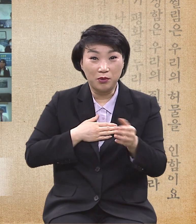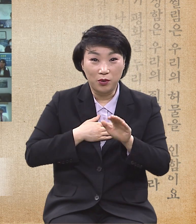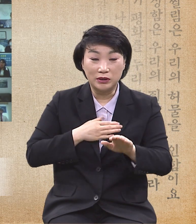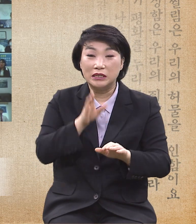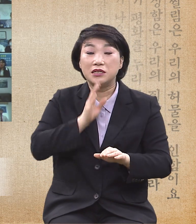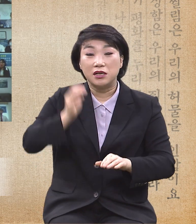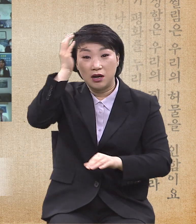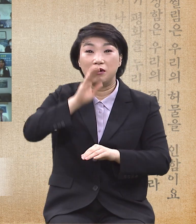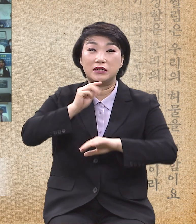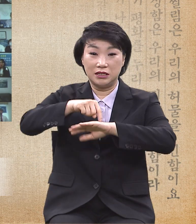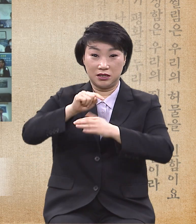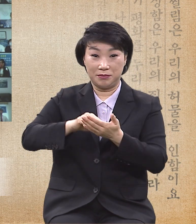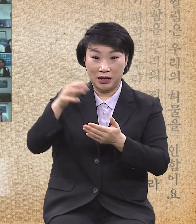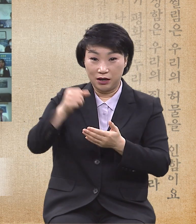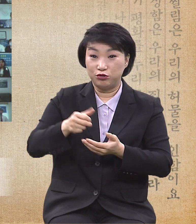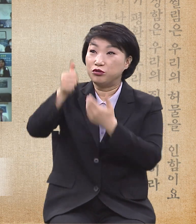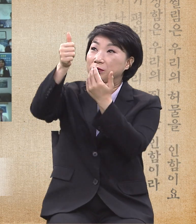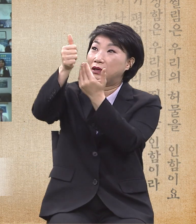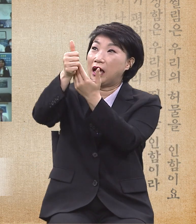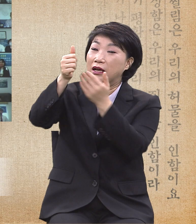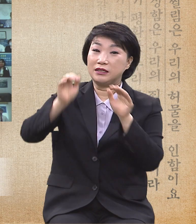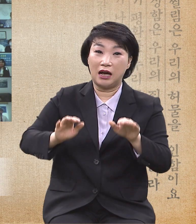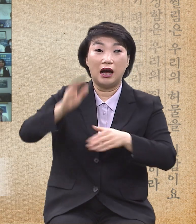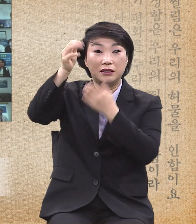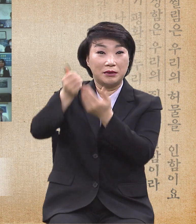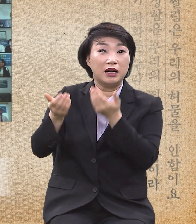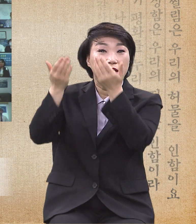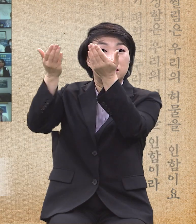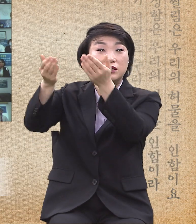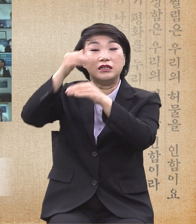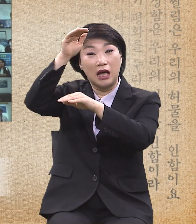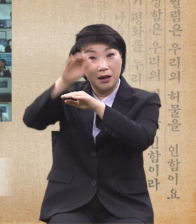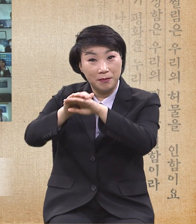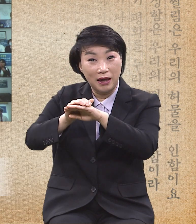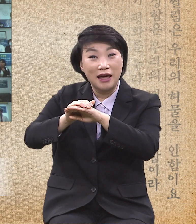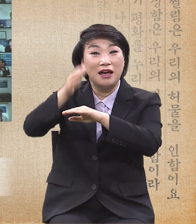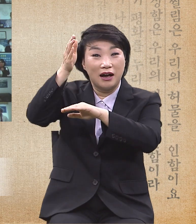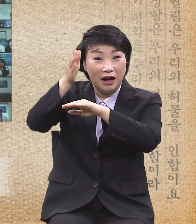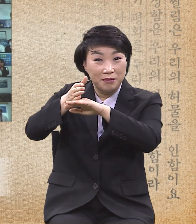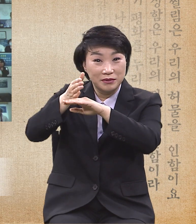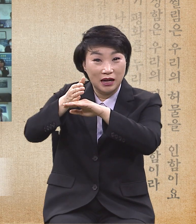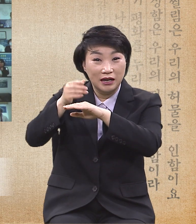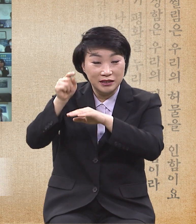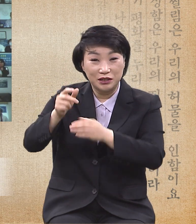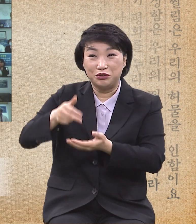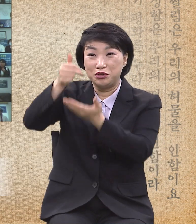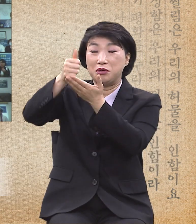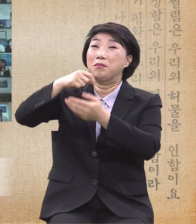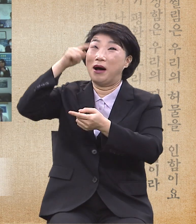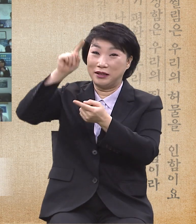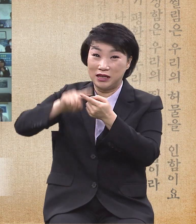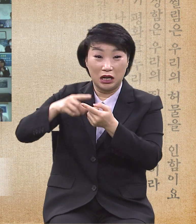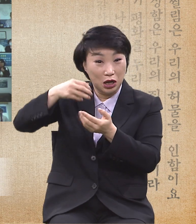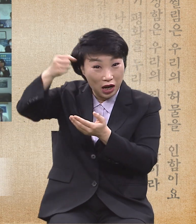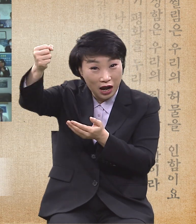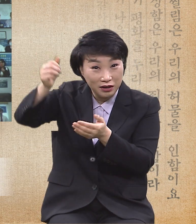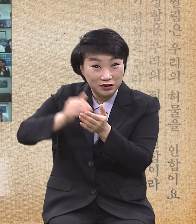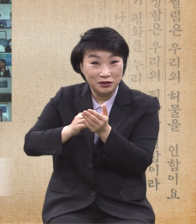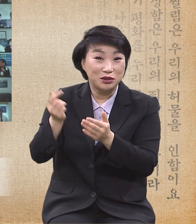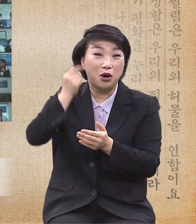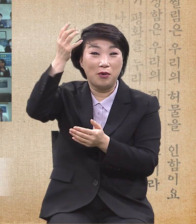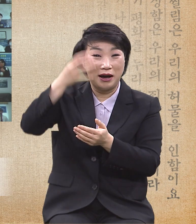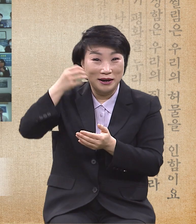신령과 진정으로 주님 앞에 하나님께 드릴 예배와 감사가 주님이 마땅히 받으시소